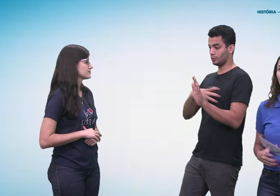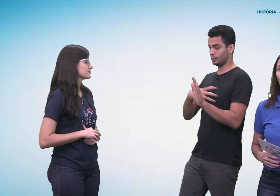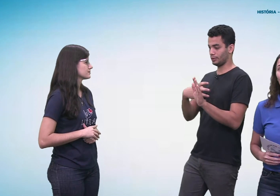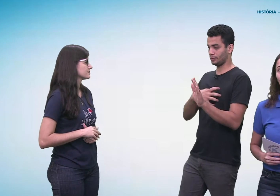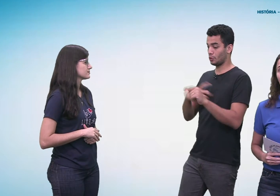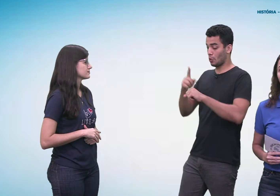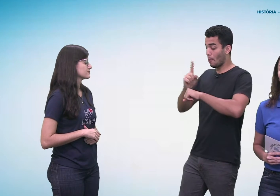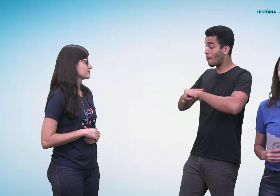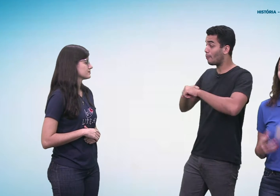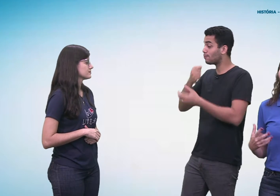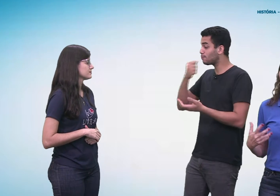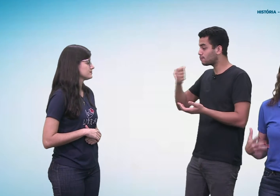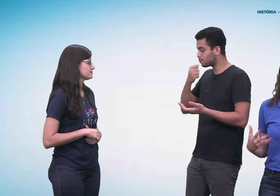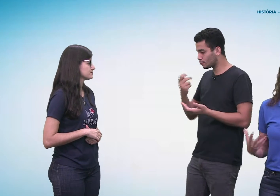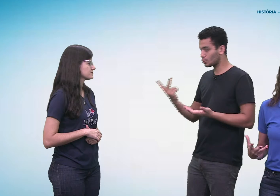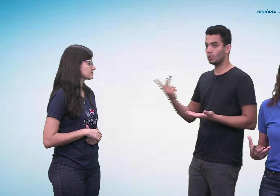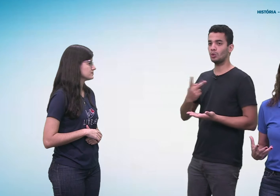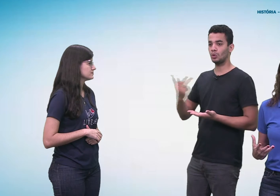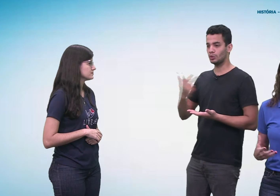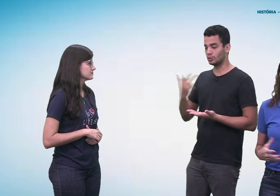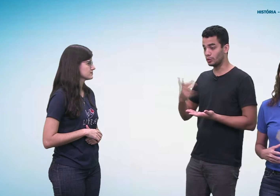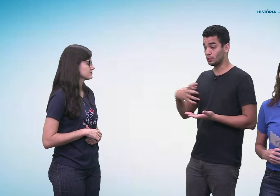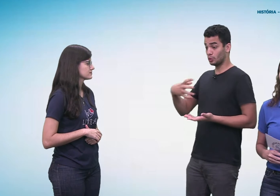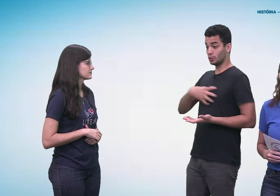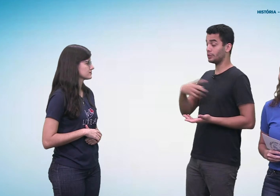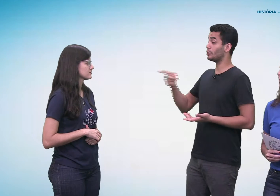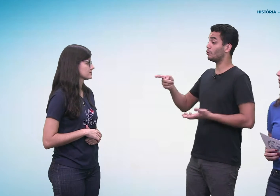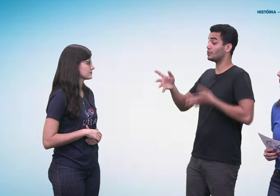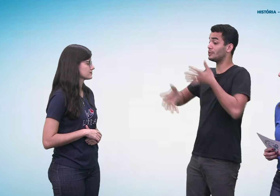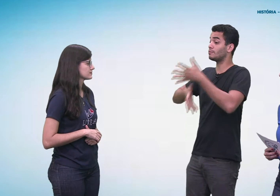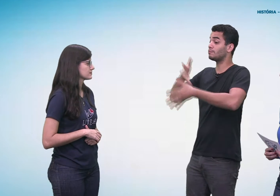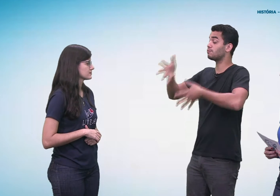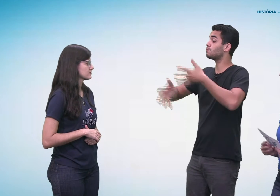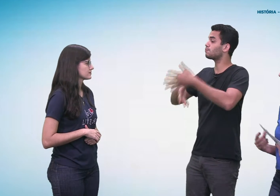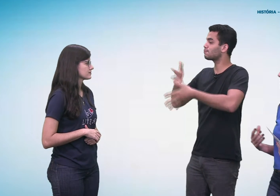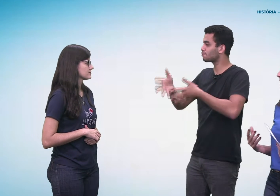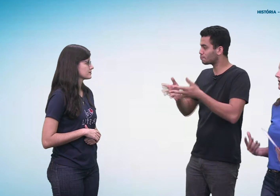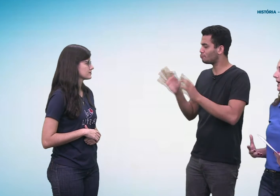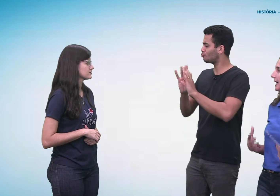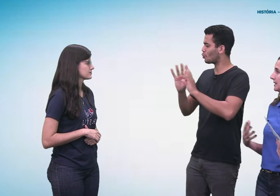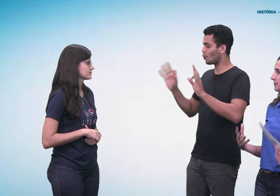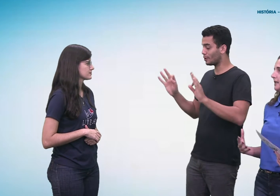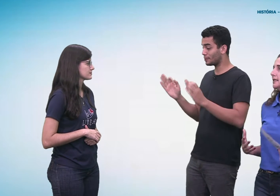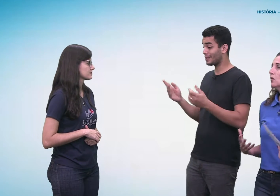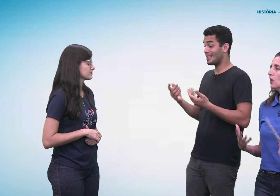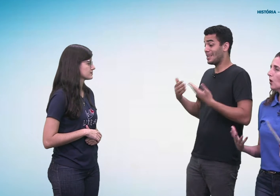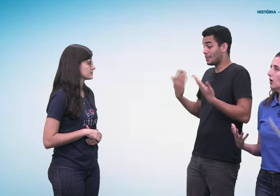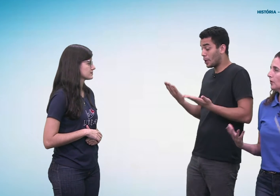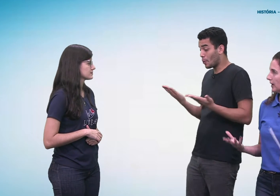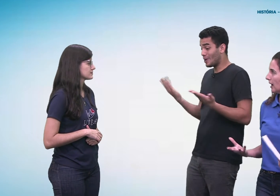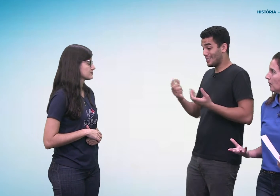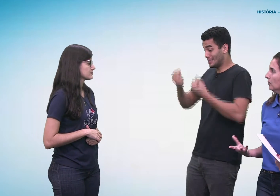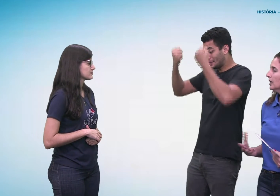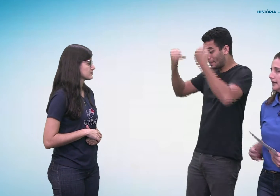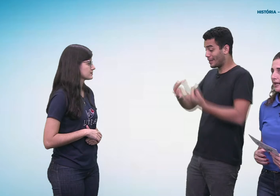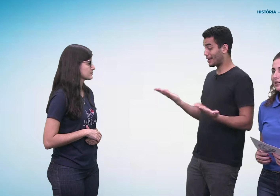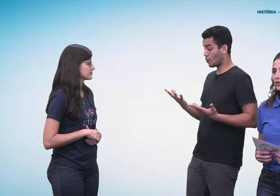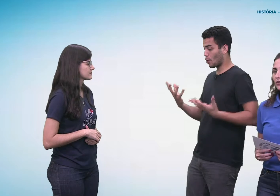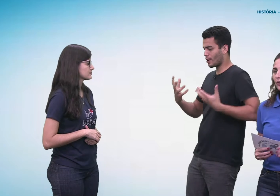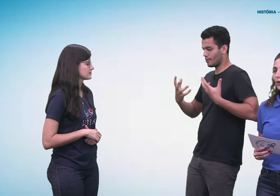com a Luísa, como ela se expressa, né? Luísa, fala um pouco pra gente sobre a expressão corporal, né? Que a gente falou